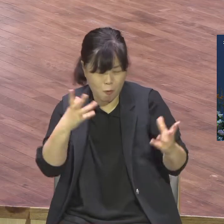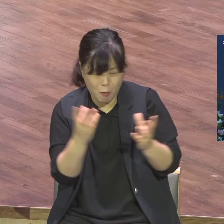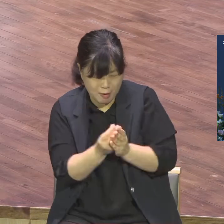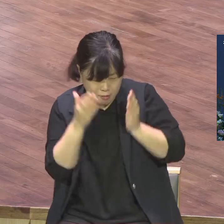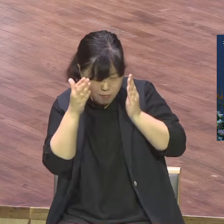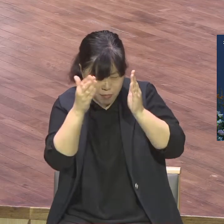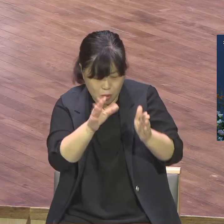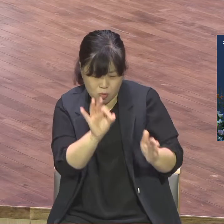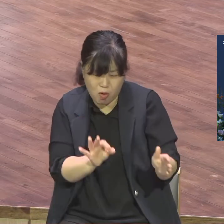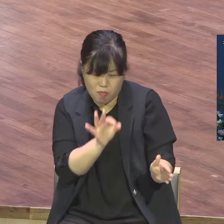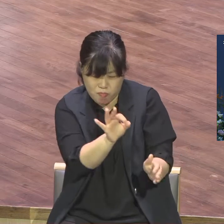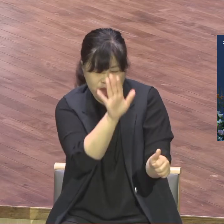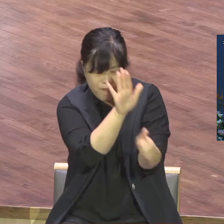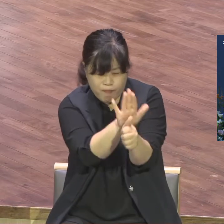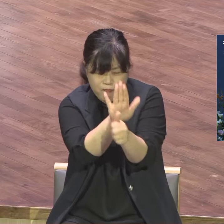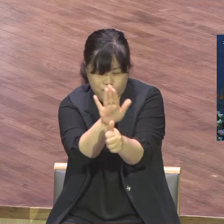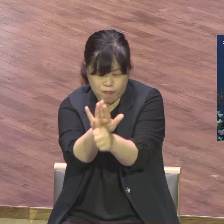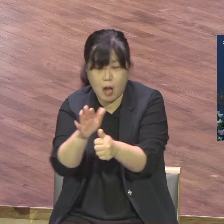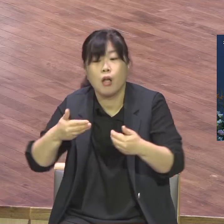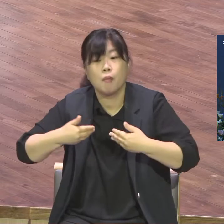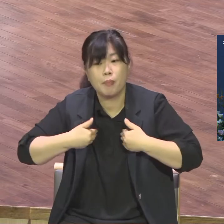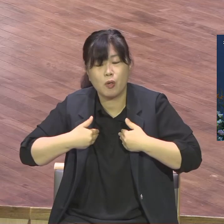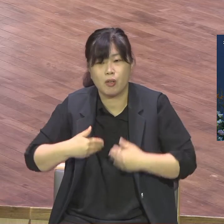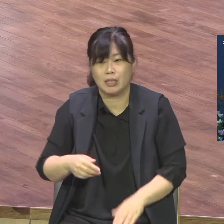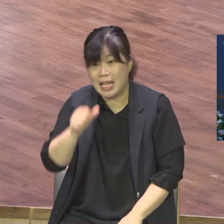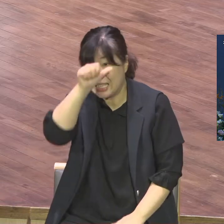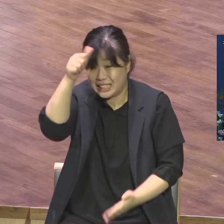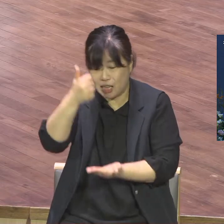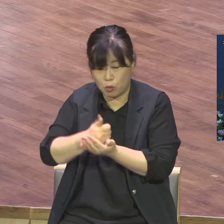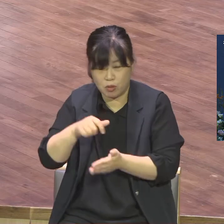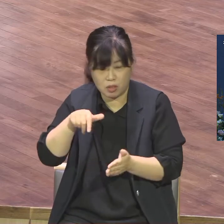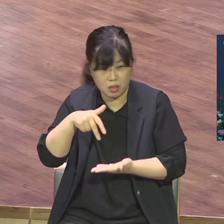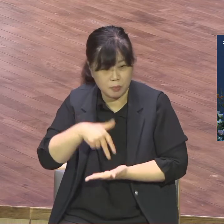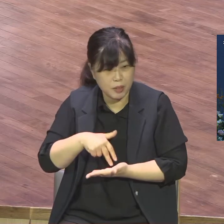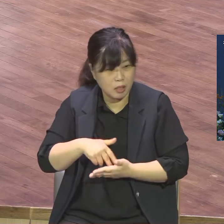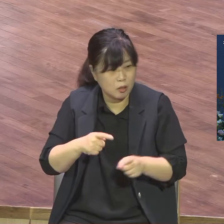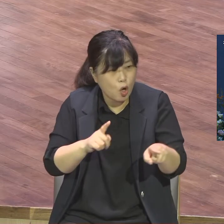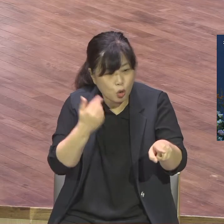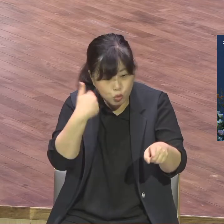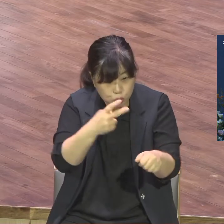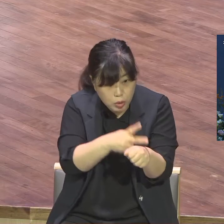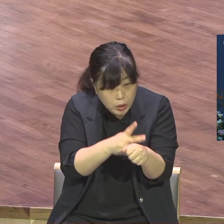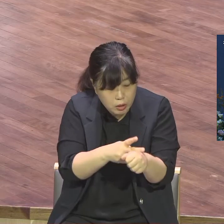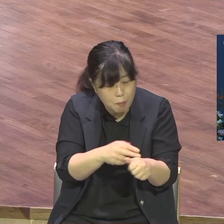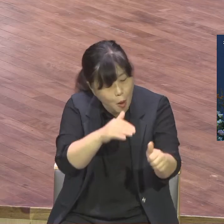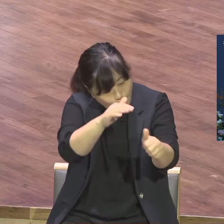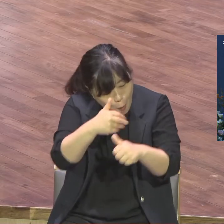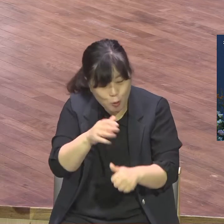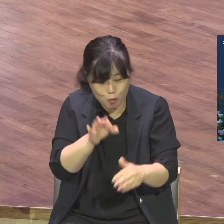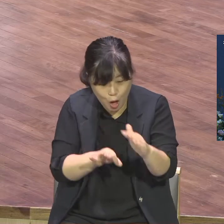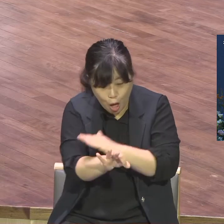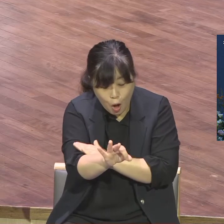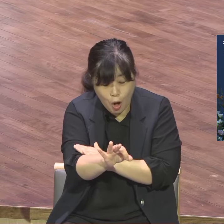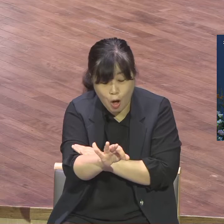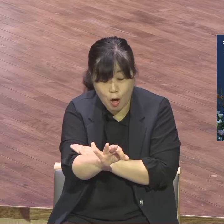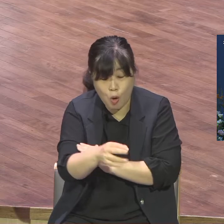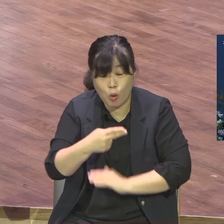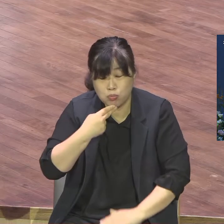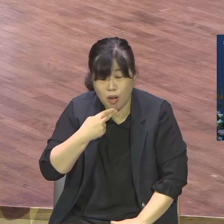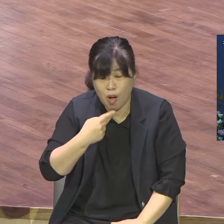장로가 여기 돈 빌려가고 저기 돈 빌리고 장로가 밥 한 끼 살 정도가 안 되면 장로 하면 안 돼요. 덕이 안 됩니다. 그런